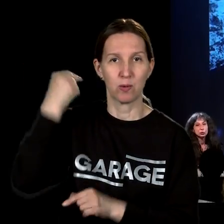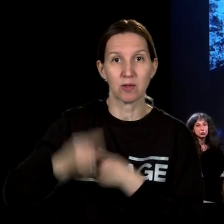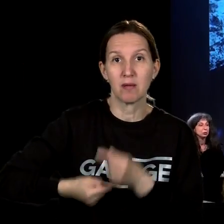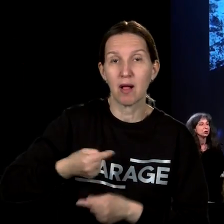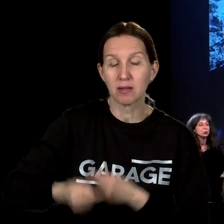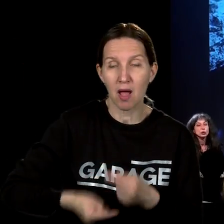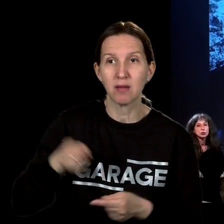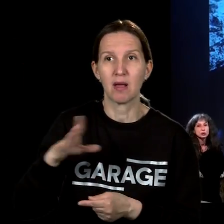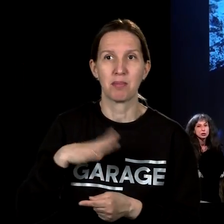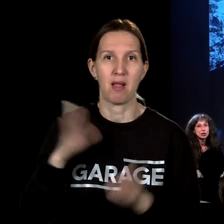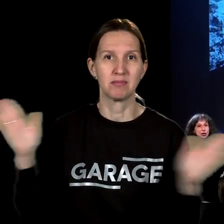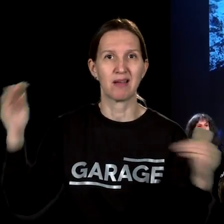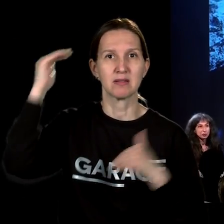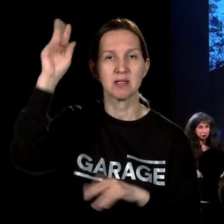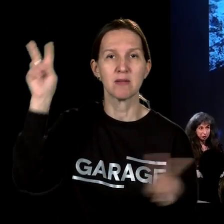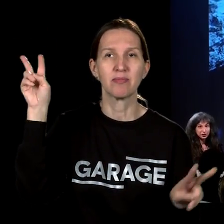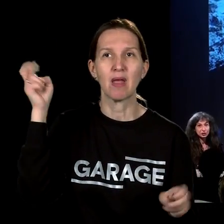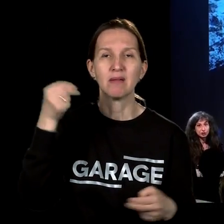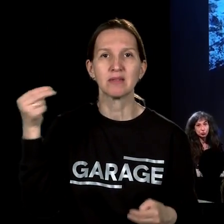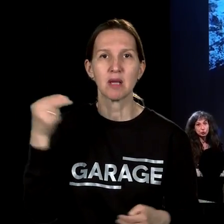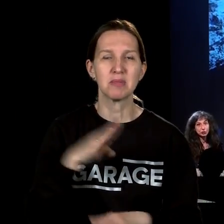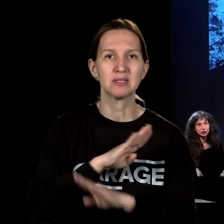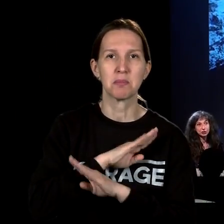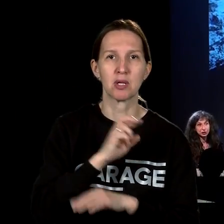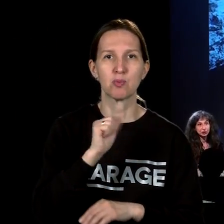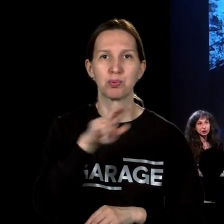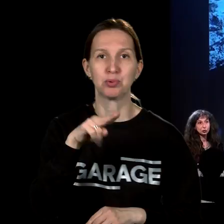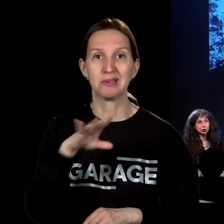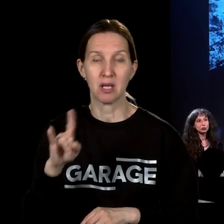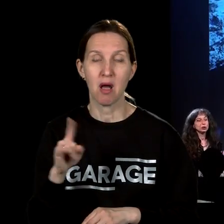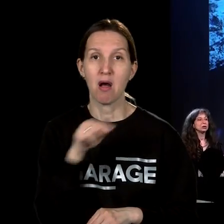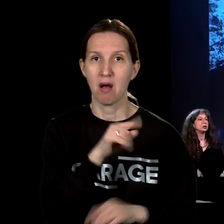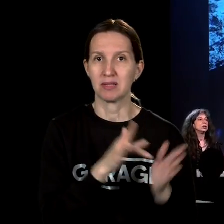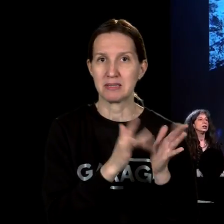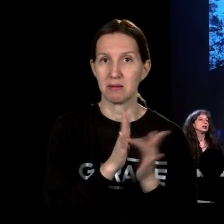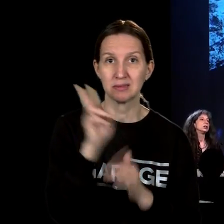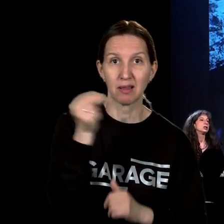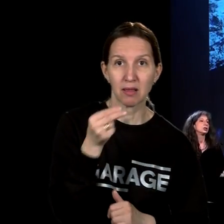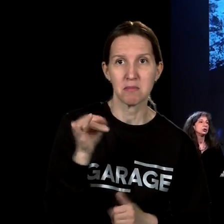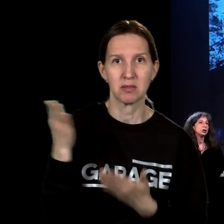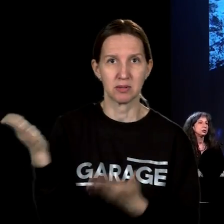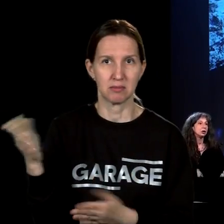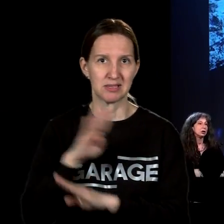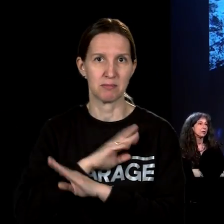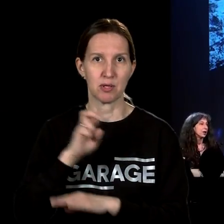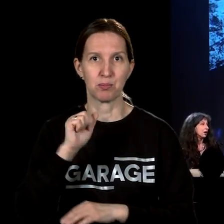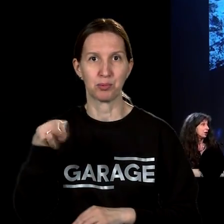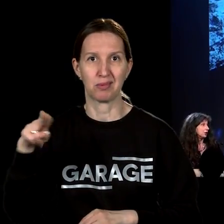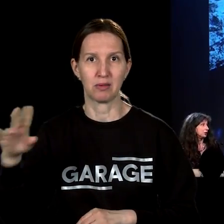работа по Смерзбуде. Вместе с работами на христианские сюжеты. Вот это освоение христианских сюжетов